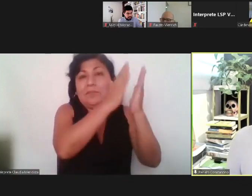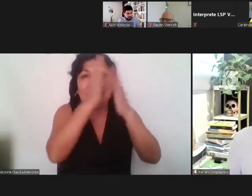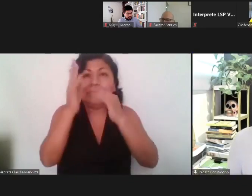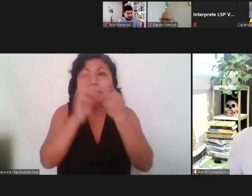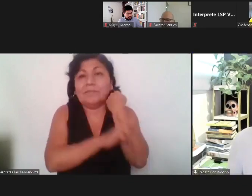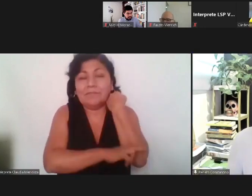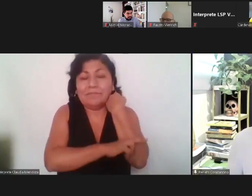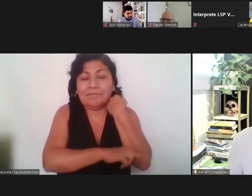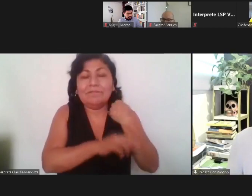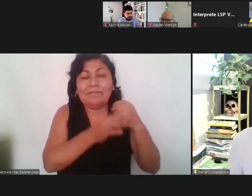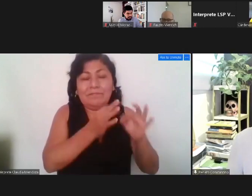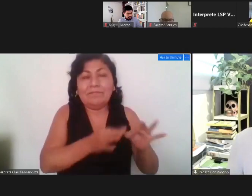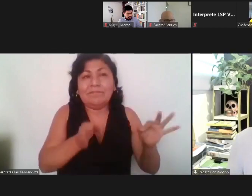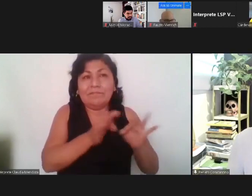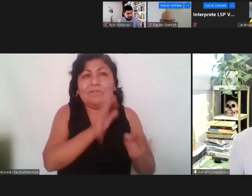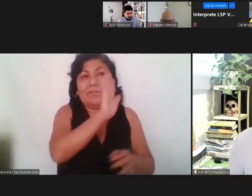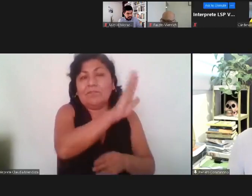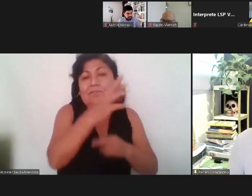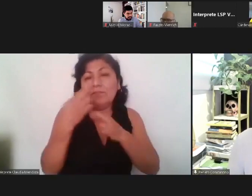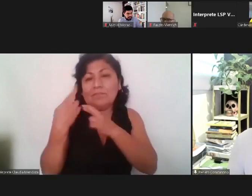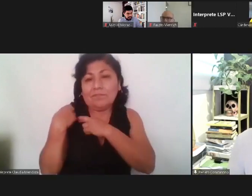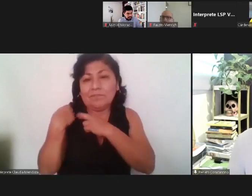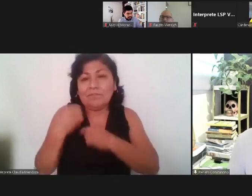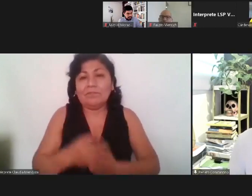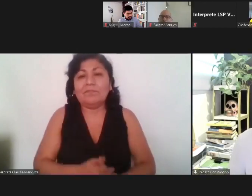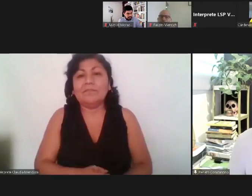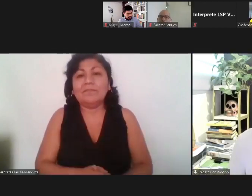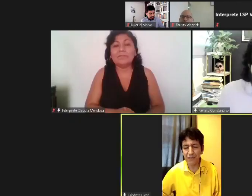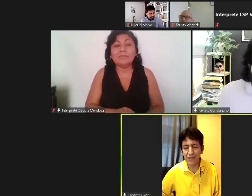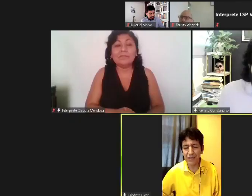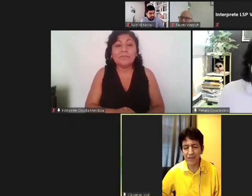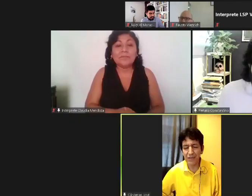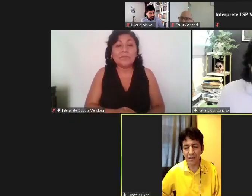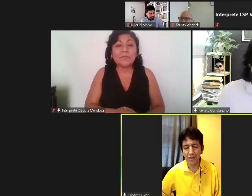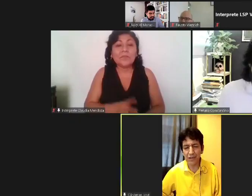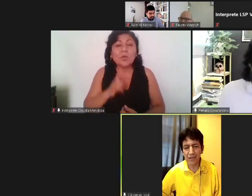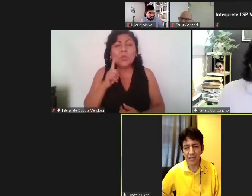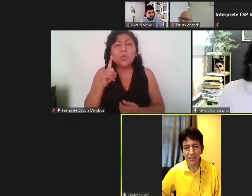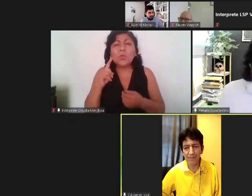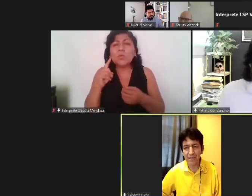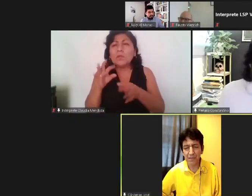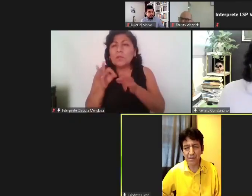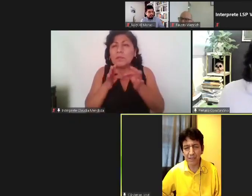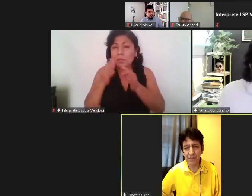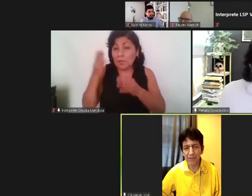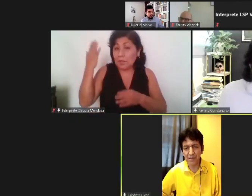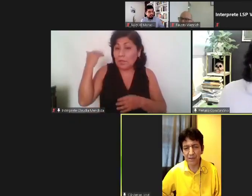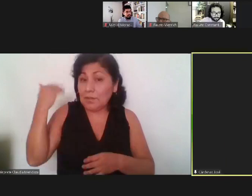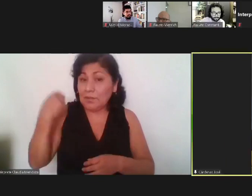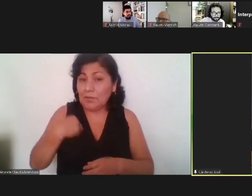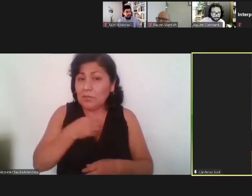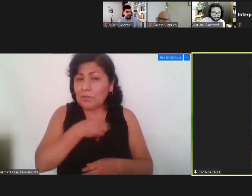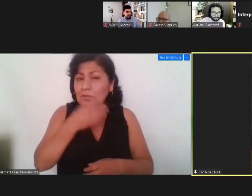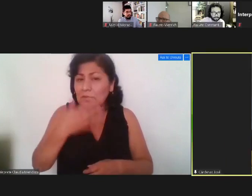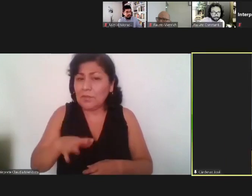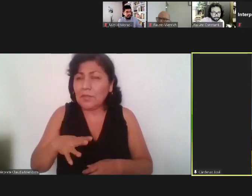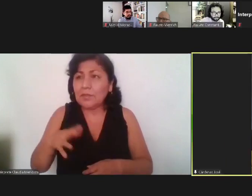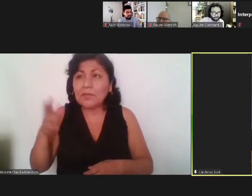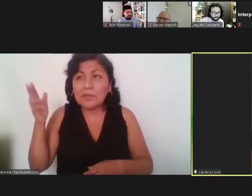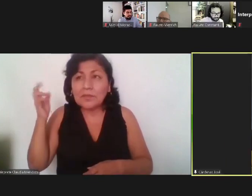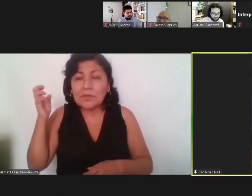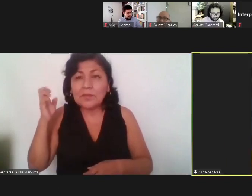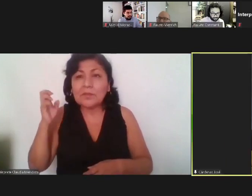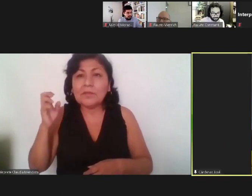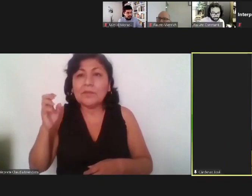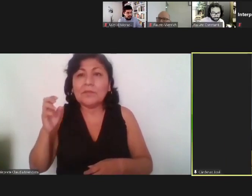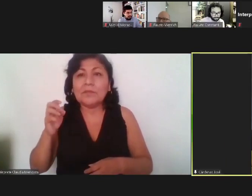Sí, gracias. En una de las charlas anteriores tuvimos la participación del director de la biblioteca, de Sioneira, y nos comentaba que